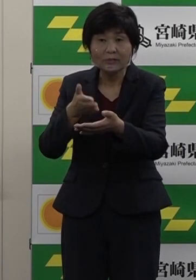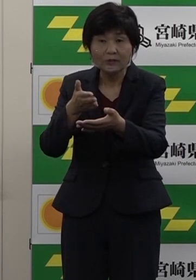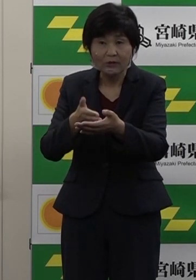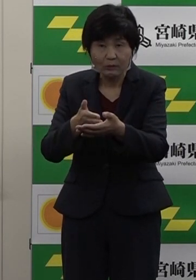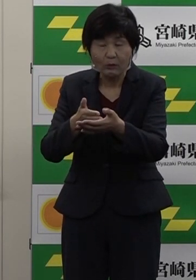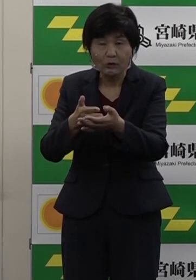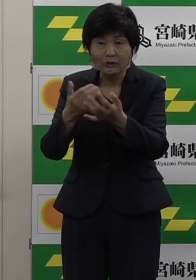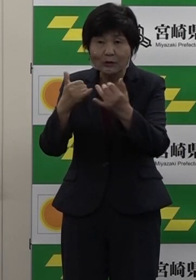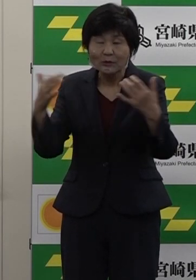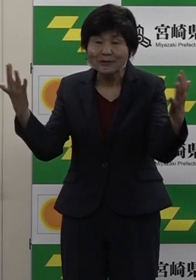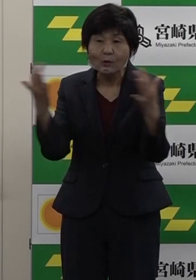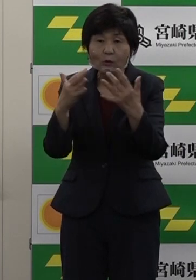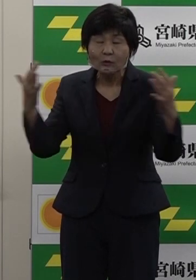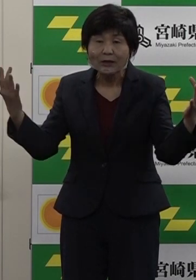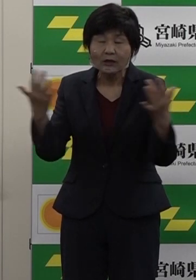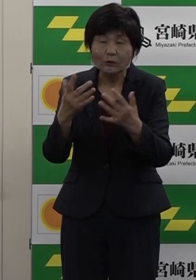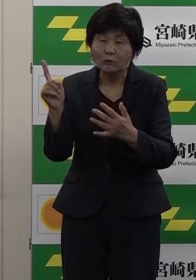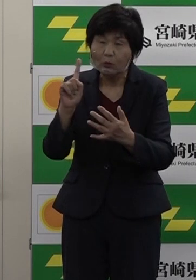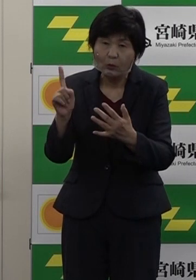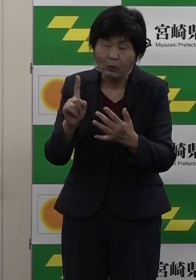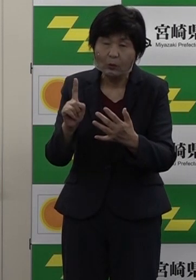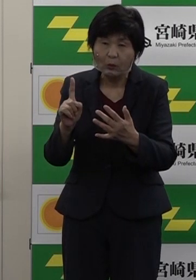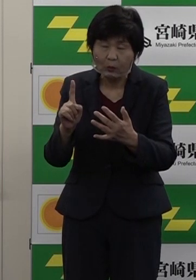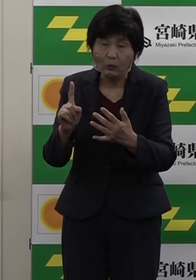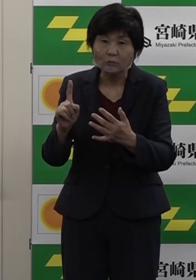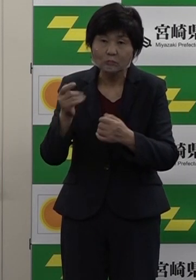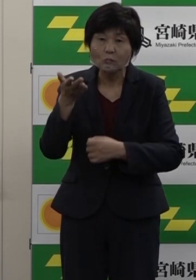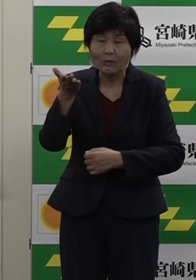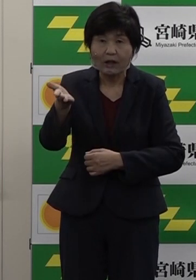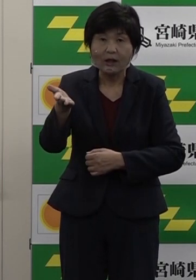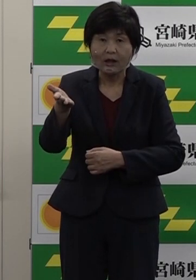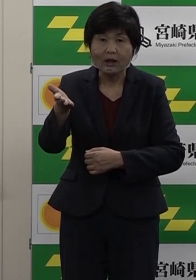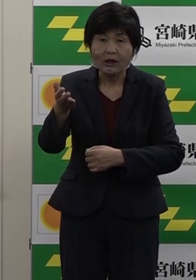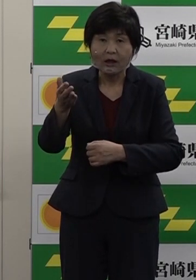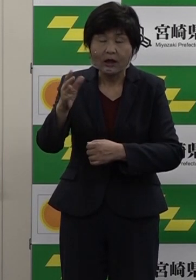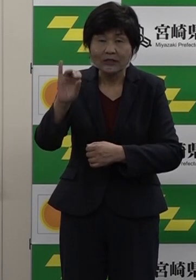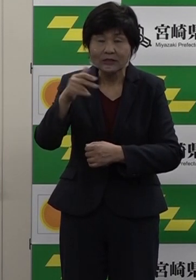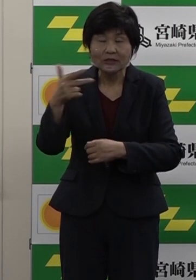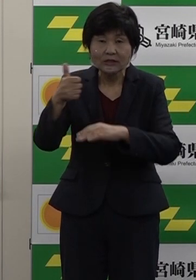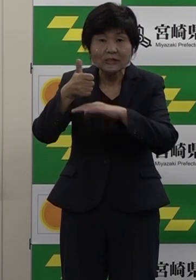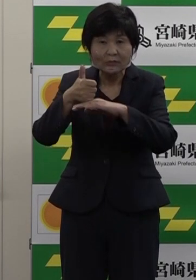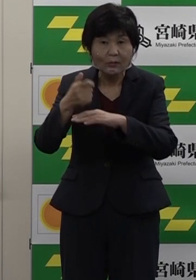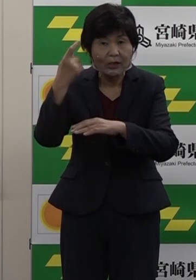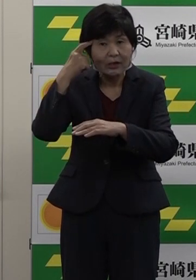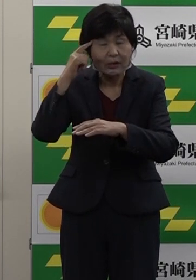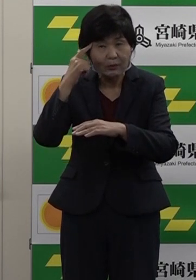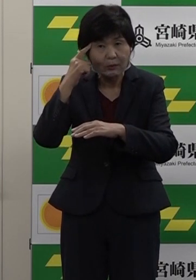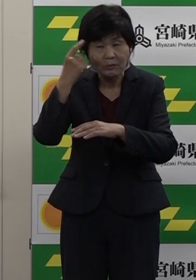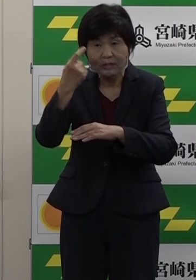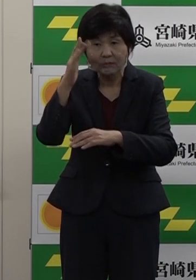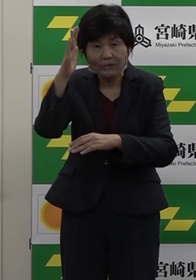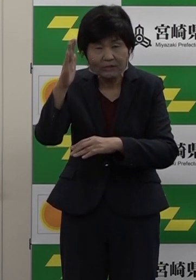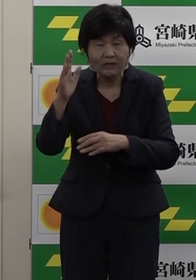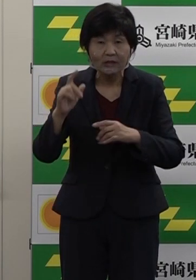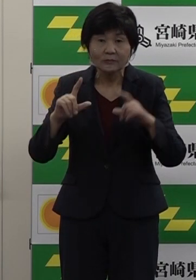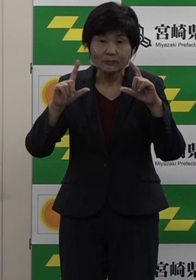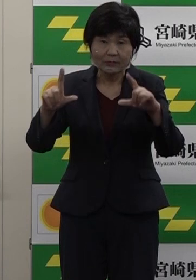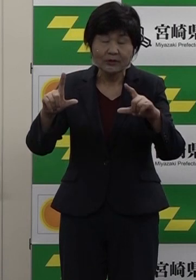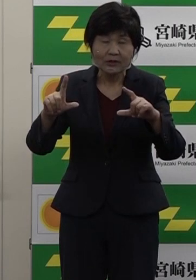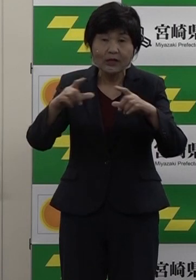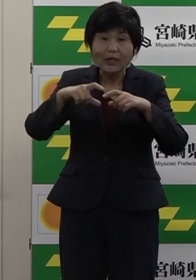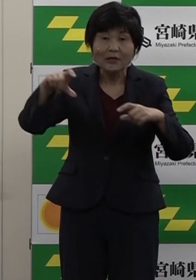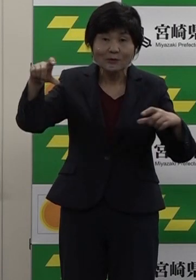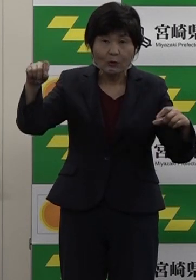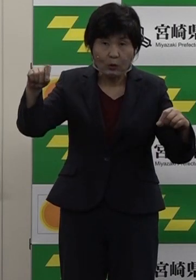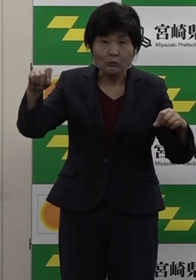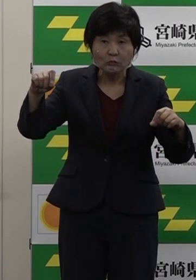えていくか、まあ、知事のお考えをお聞かせいただけますか。 はい、全国知事会の